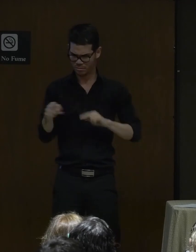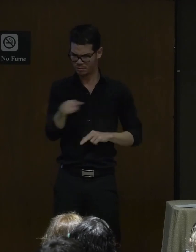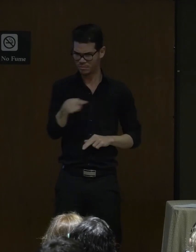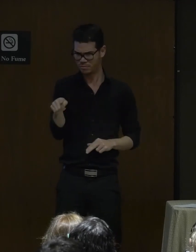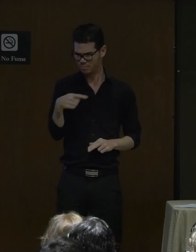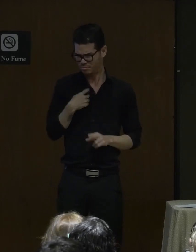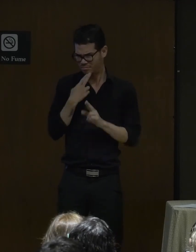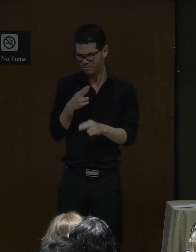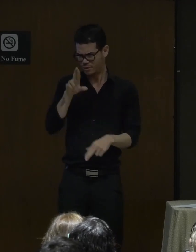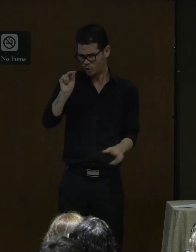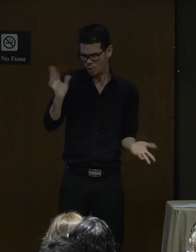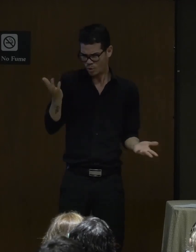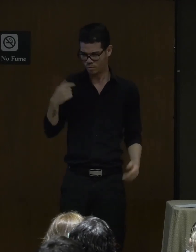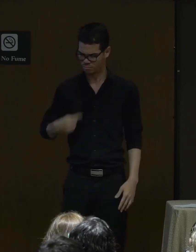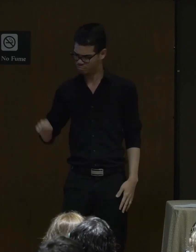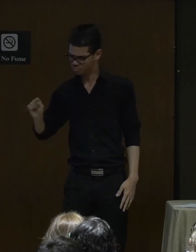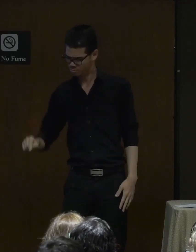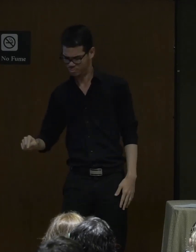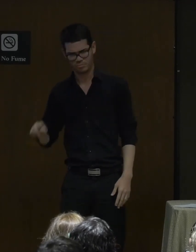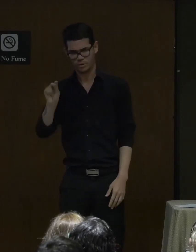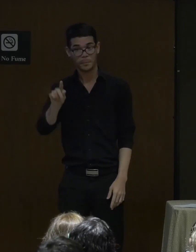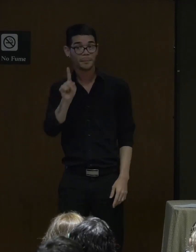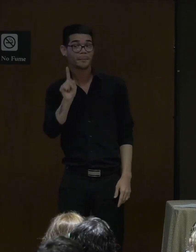no se parecen en el significado, pero